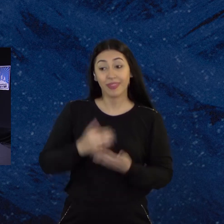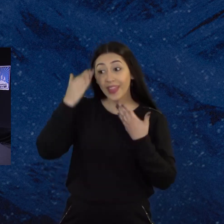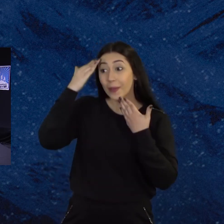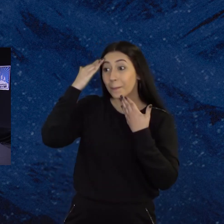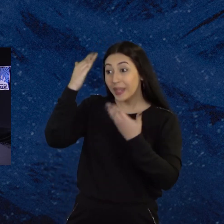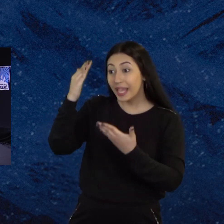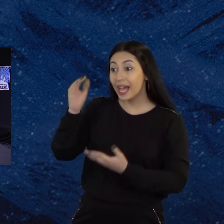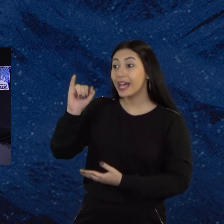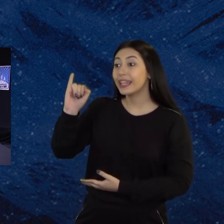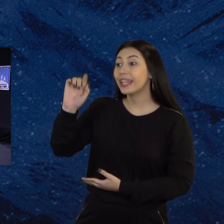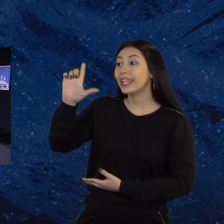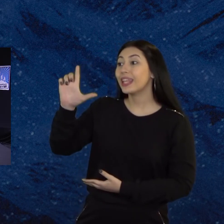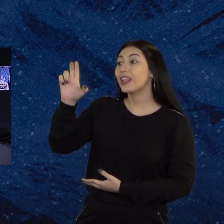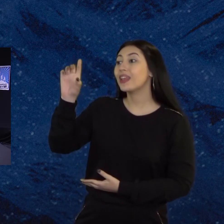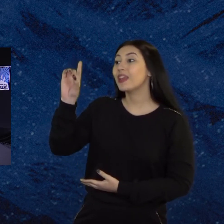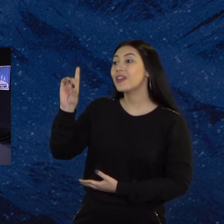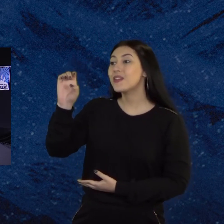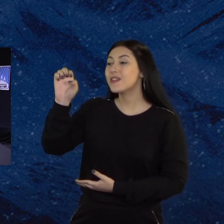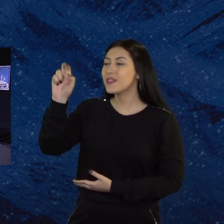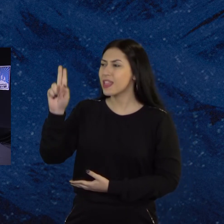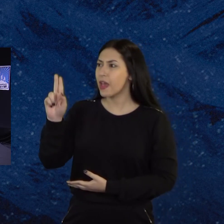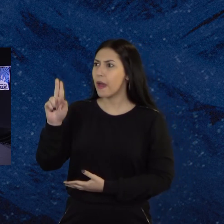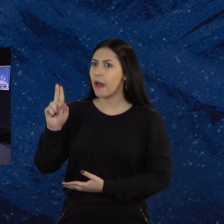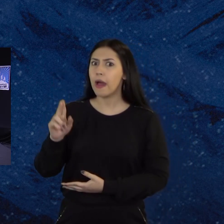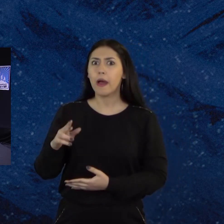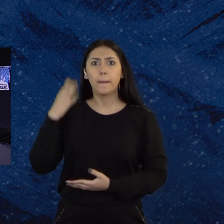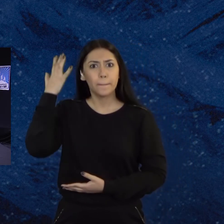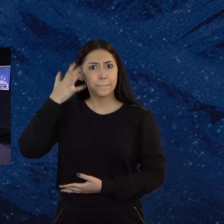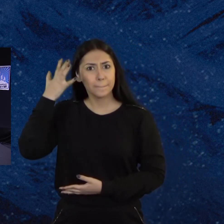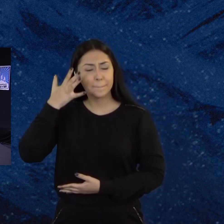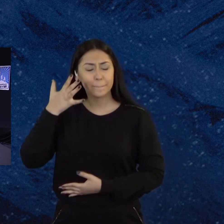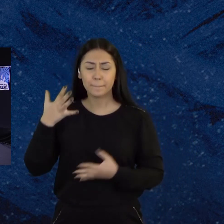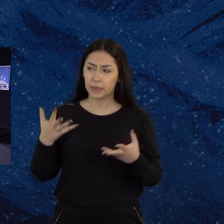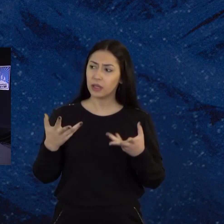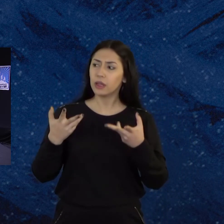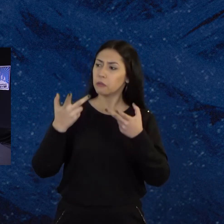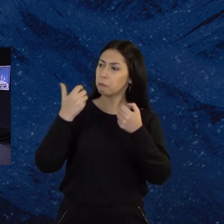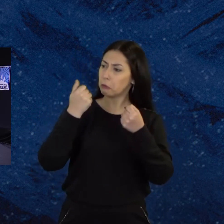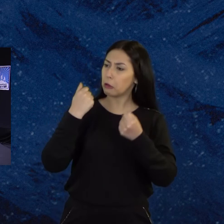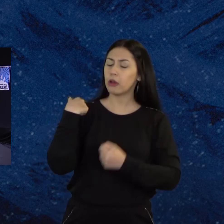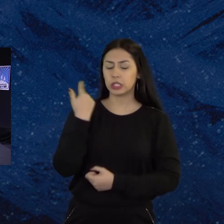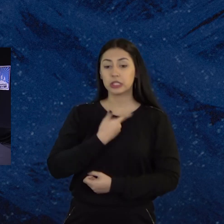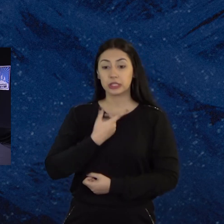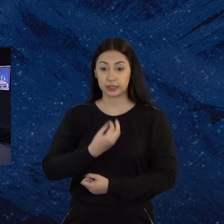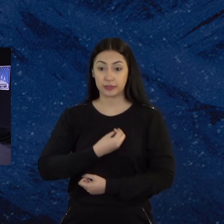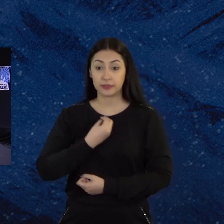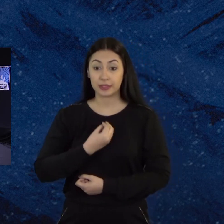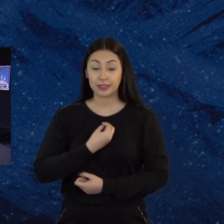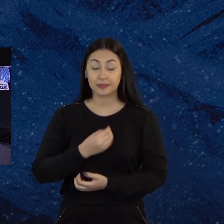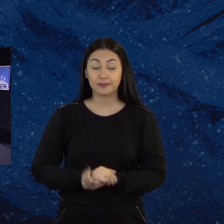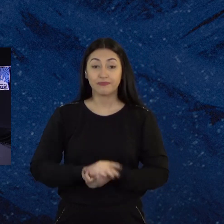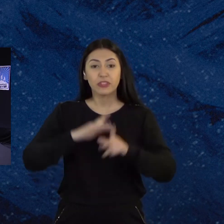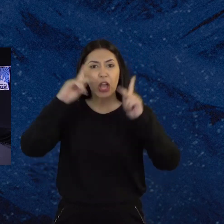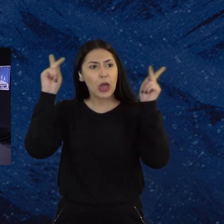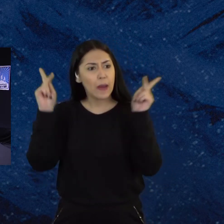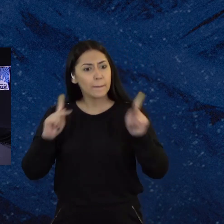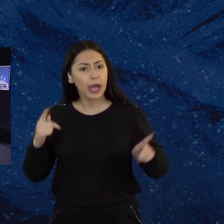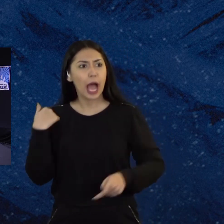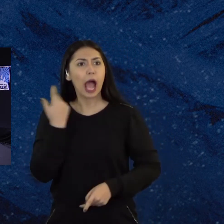Obrigado, irmão Ideu. Que palavra preciosa, hein? Preciosa para a nossa vida. Paz para